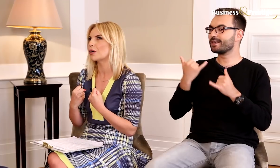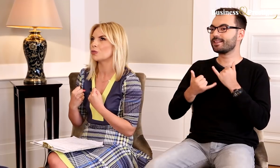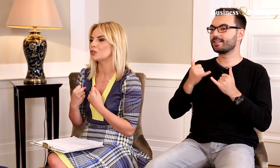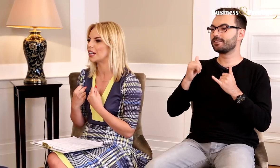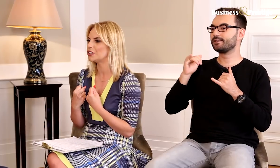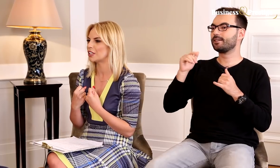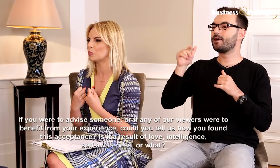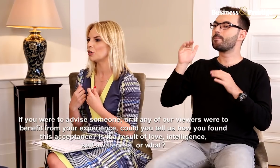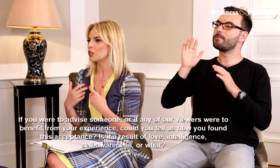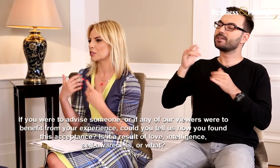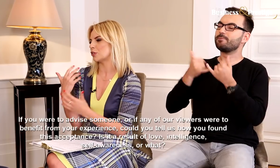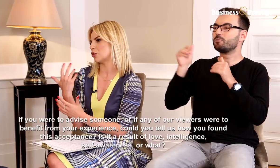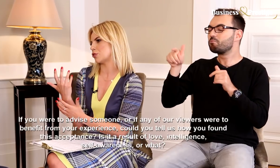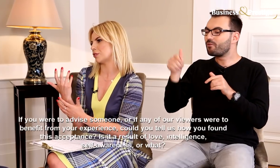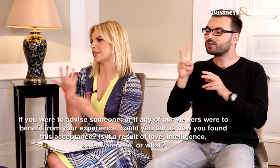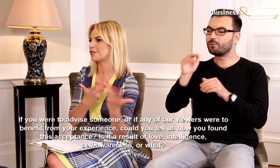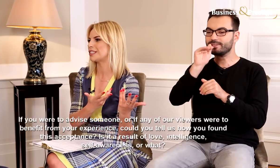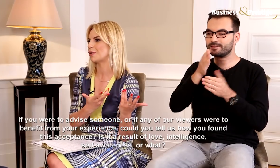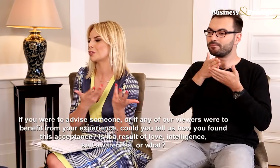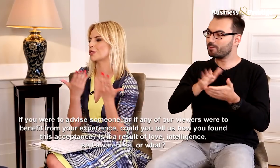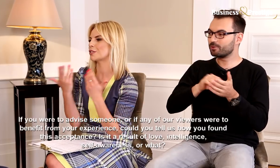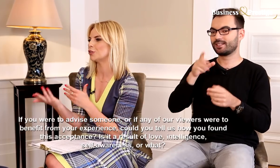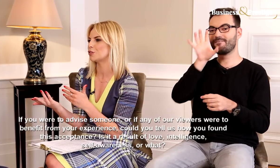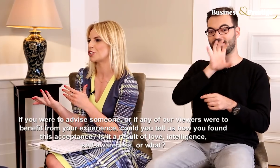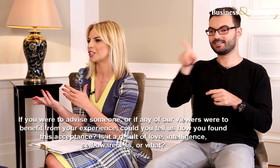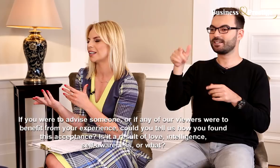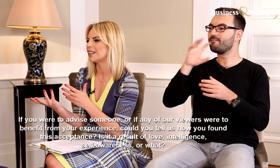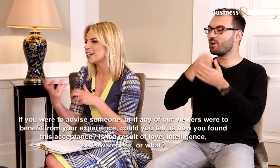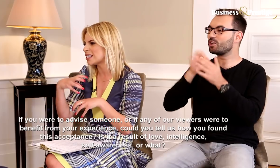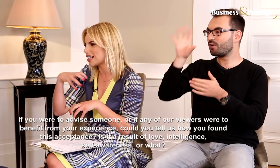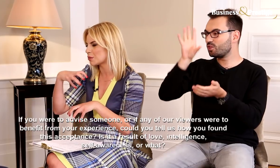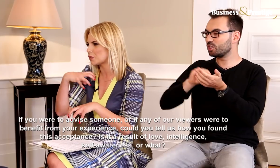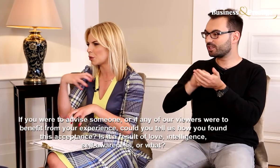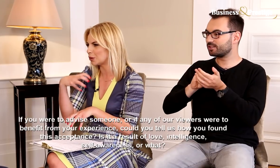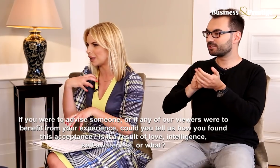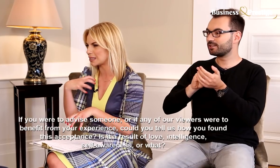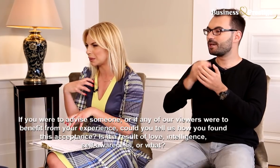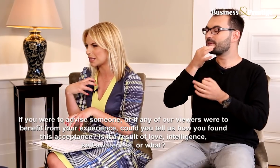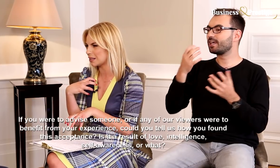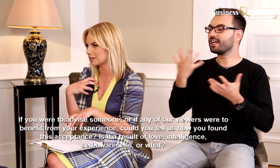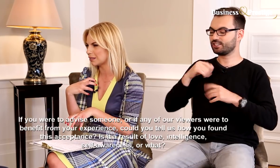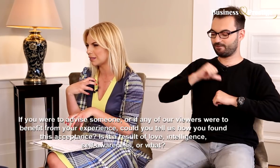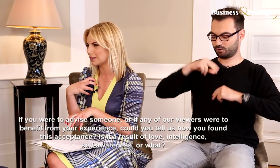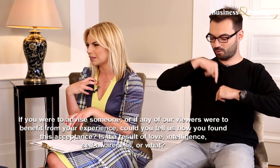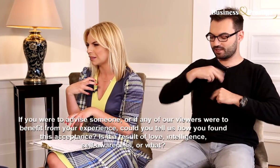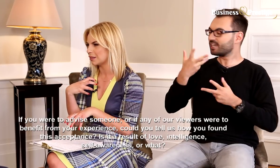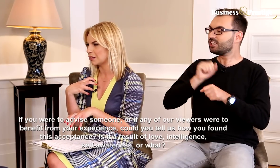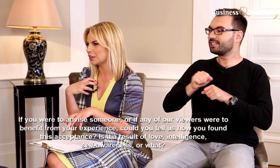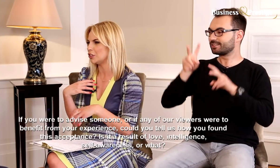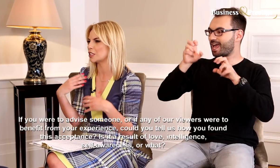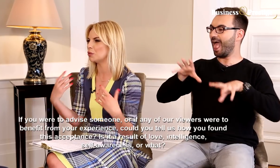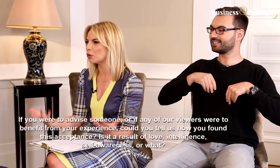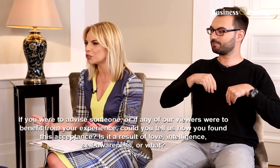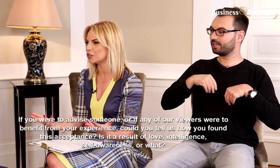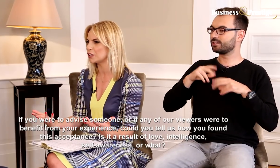miała komuś doradzić, albo ktoś, nasz widz, miałby skorzystać z twojego doświadczenia, gdzie znalazłaś w sobie tą akceptację?